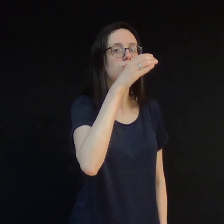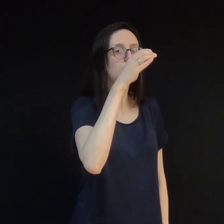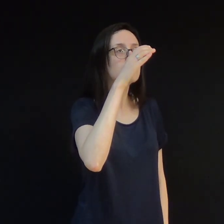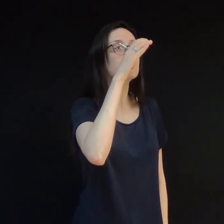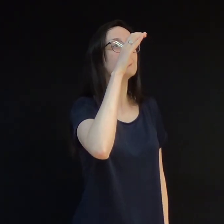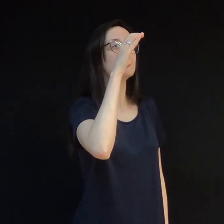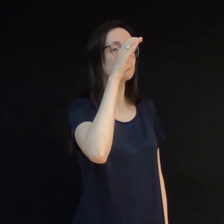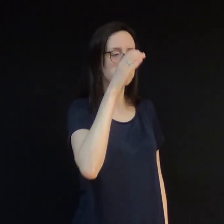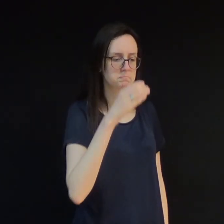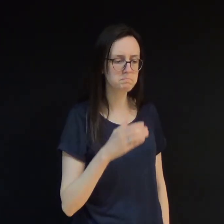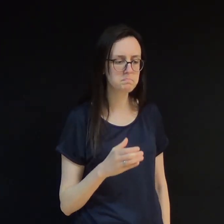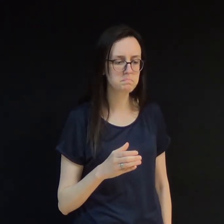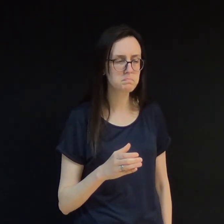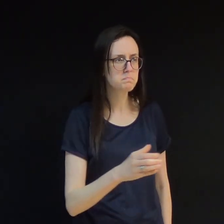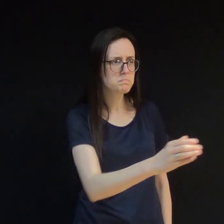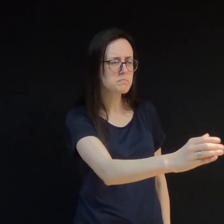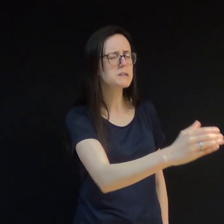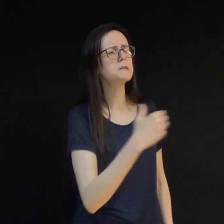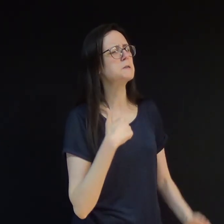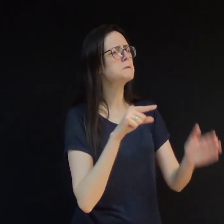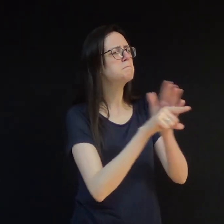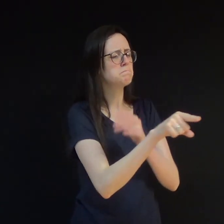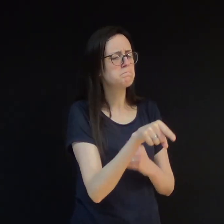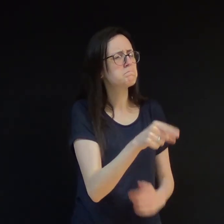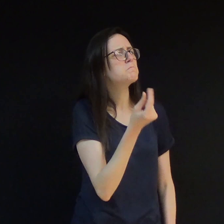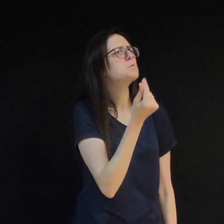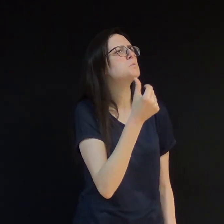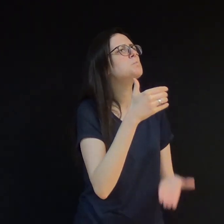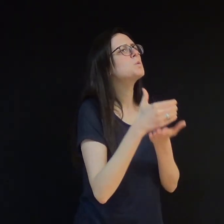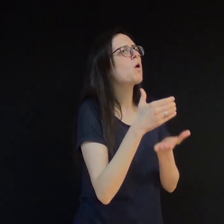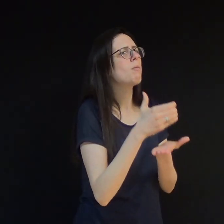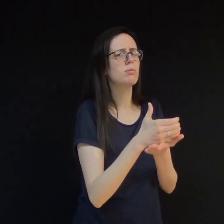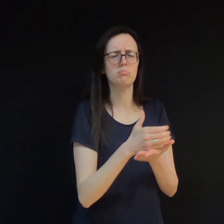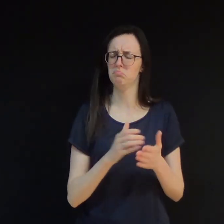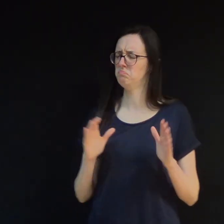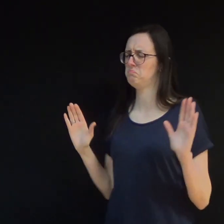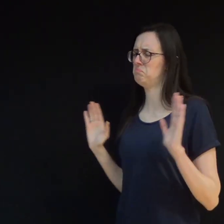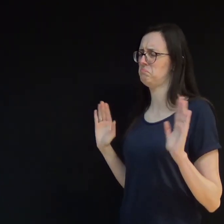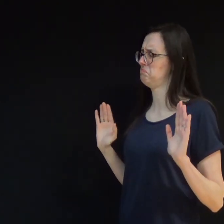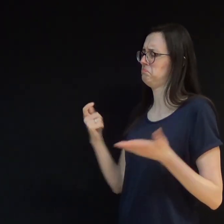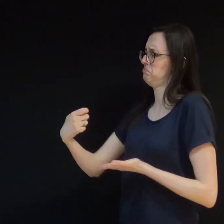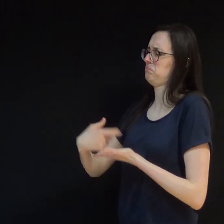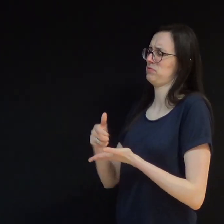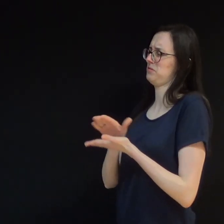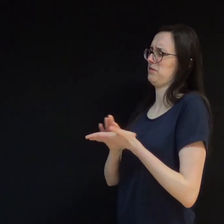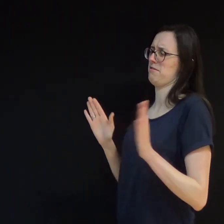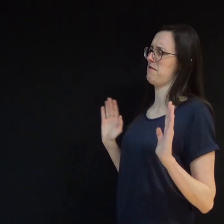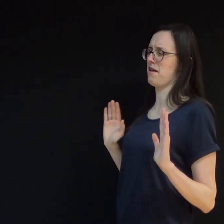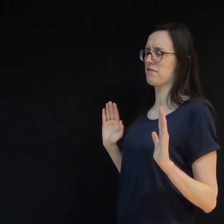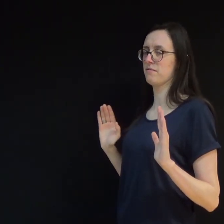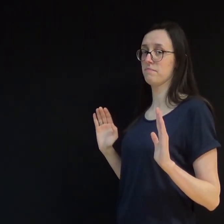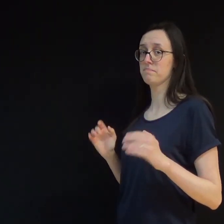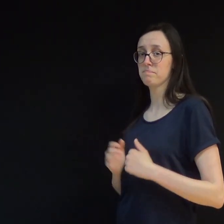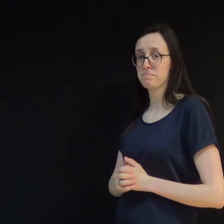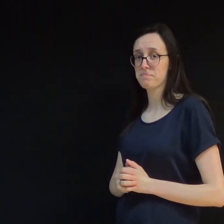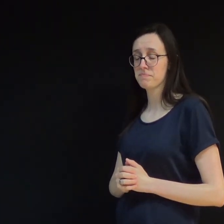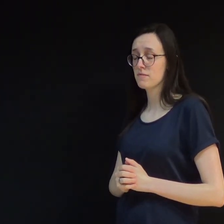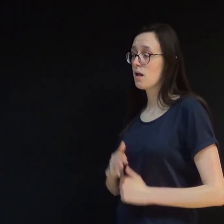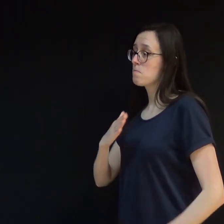perguntou quando lhe deus não me deve nada respondeu ela e continuou minha mãe sempre nos ensinou ajudar as